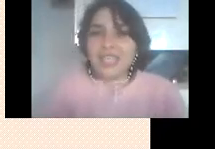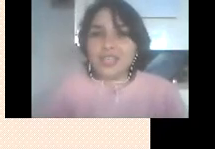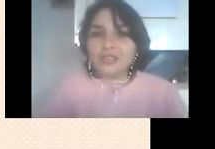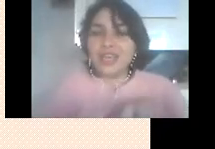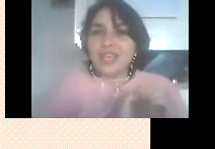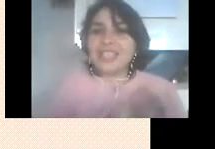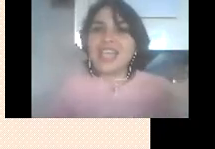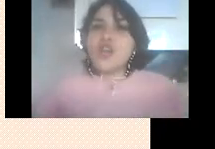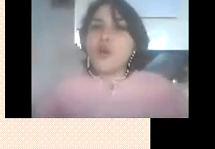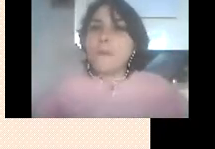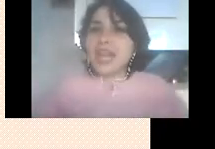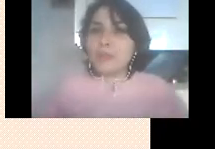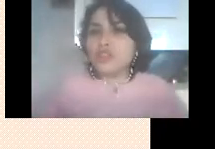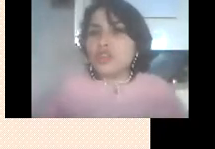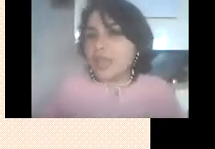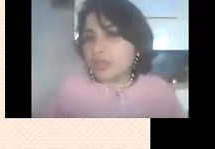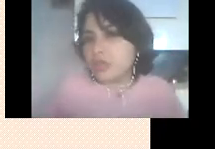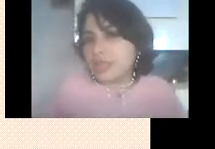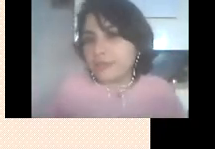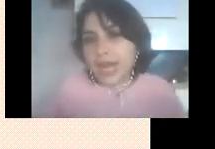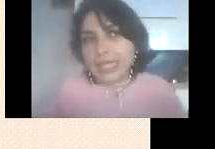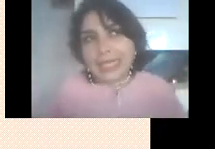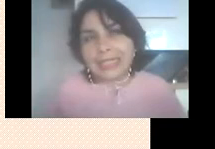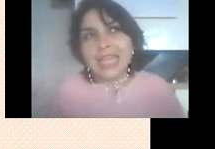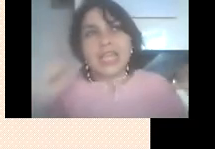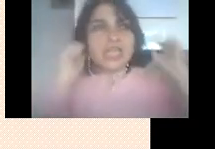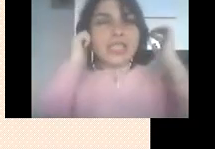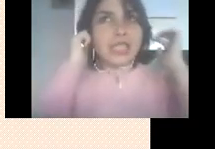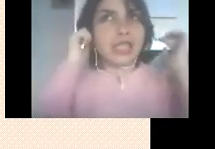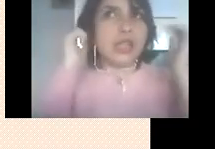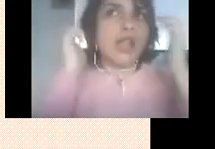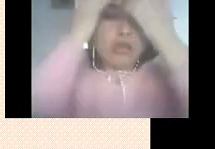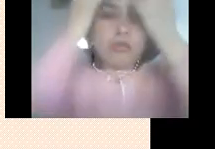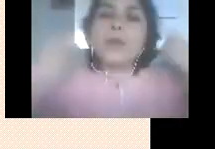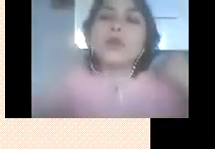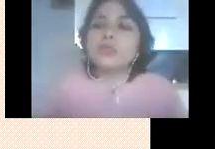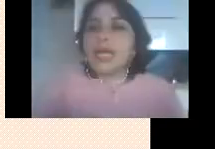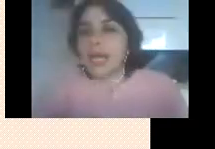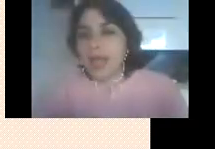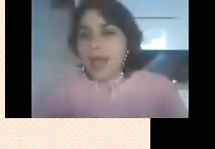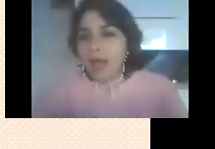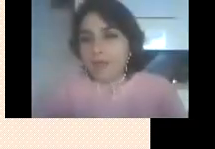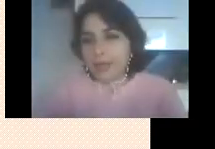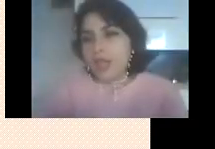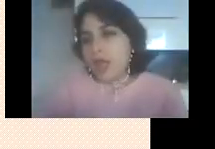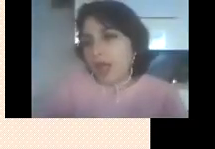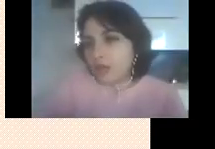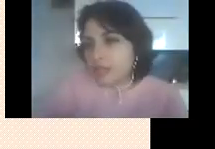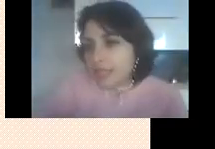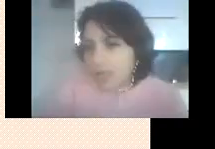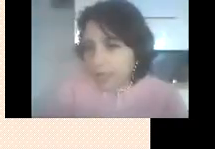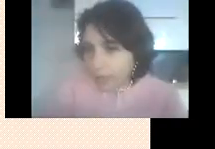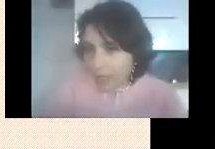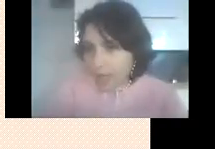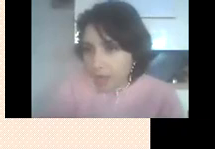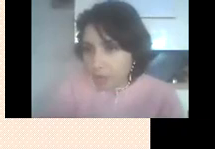Ahora, chiquillos, dice, nombremos otras cosas frágiles y resistentes. A ver, yo voy a preguntarle, a ver,